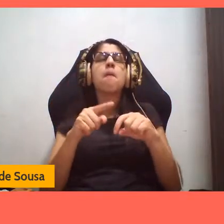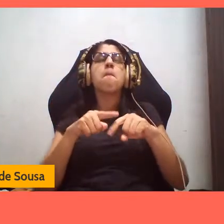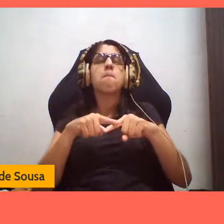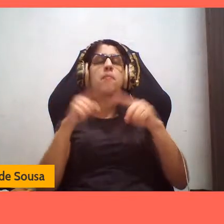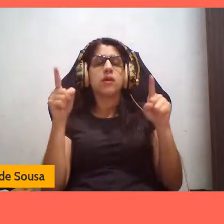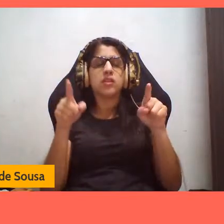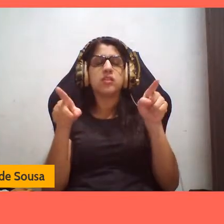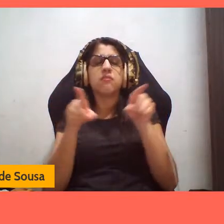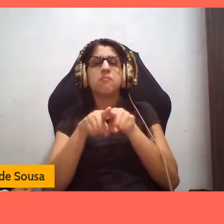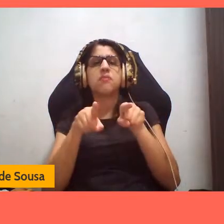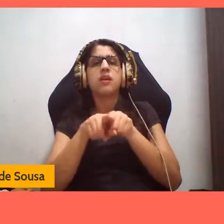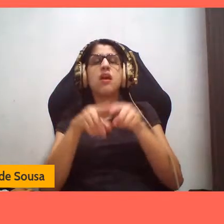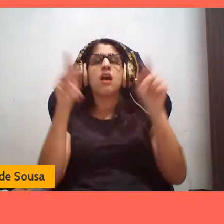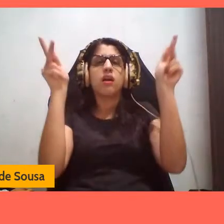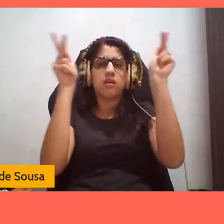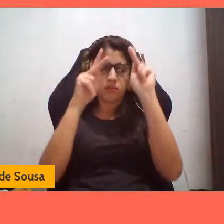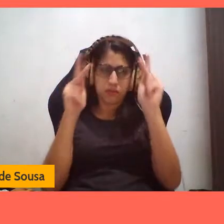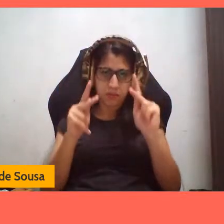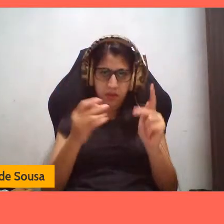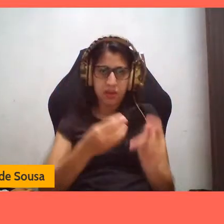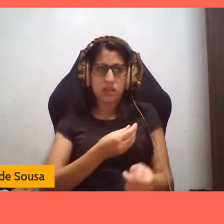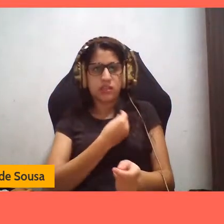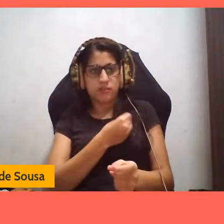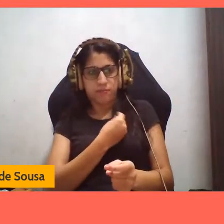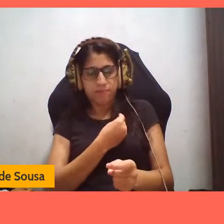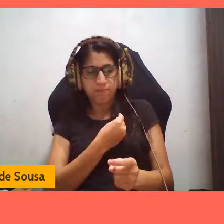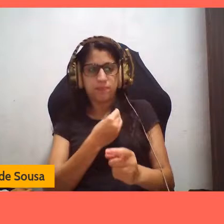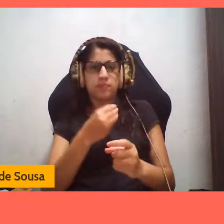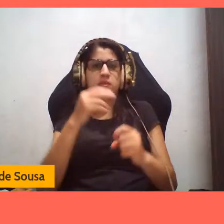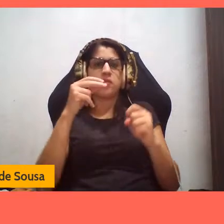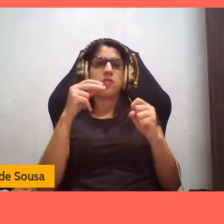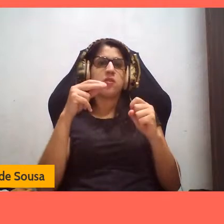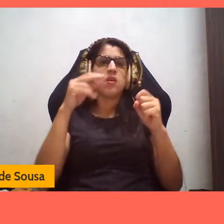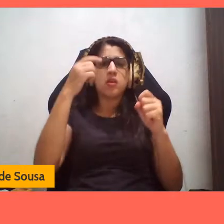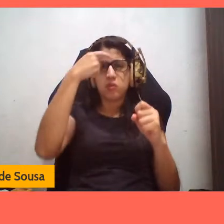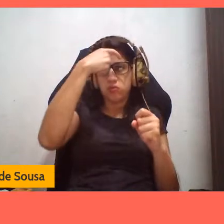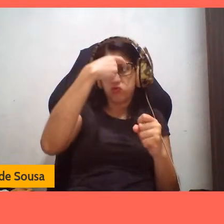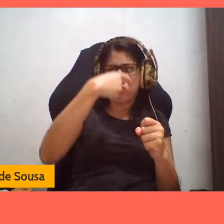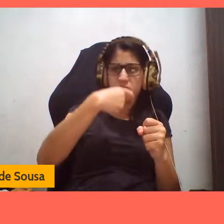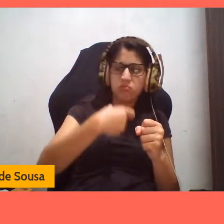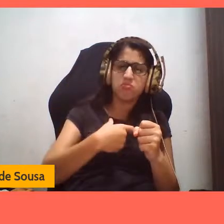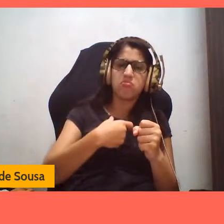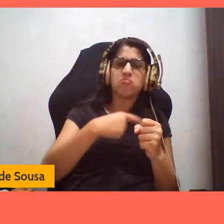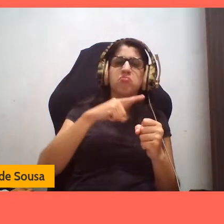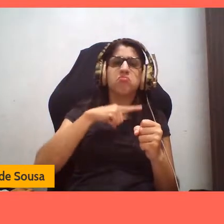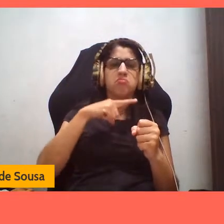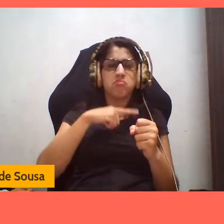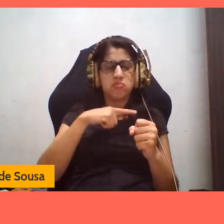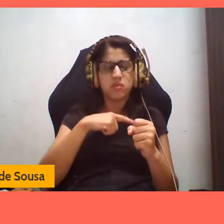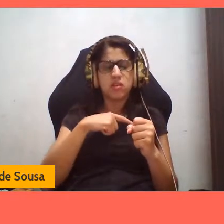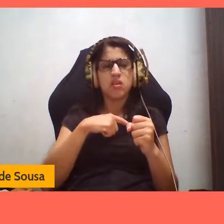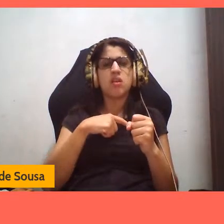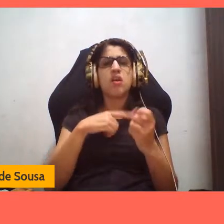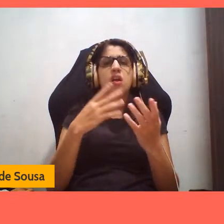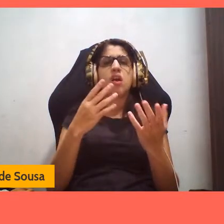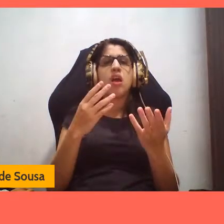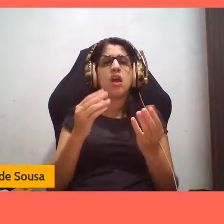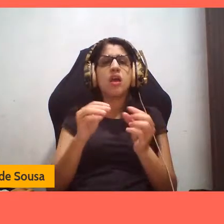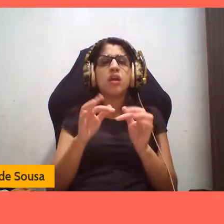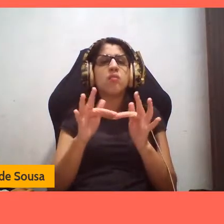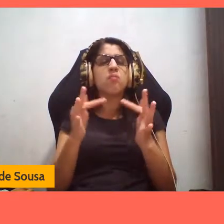da vida que os seres humanos têm em comum. O conceito de bem